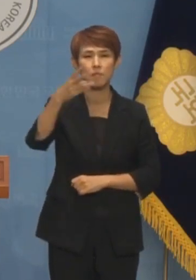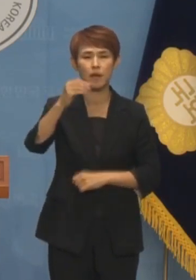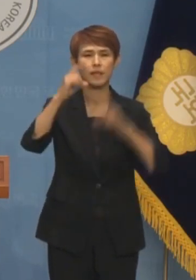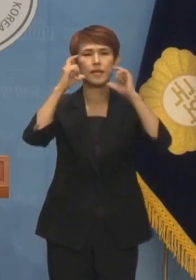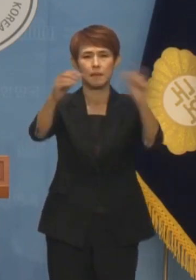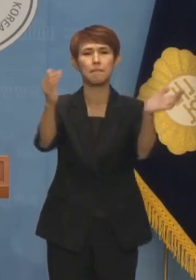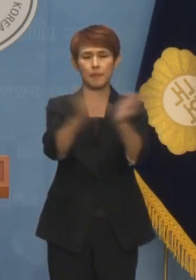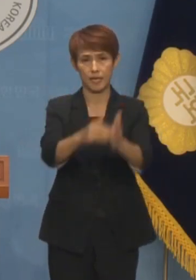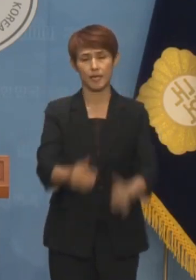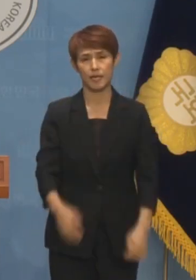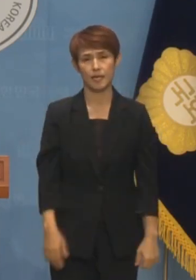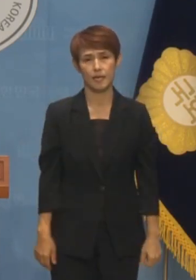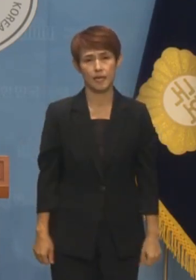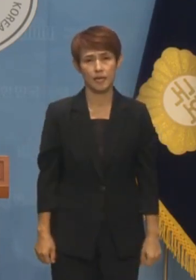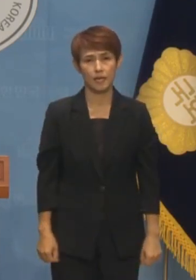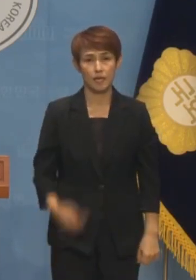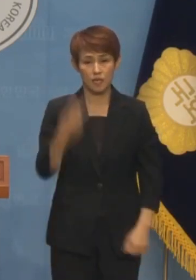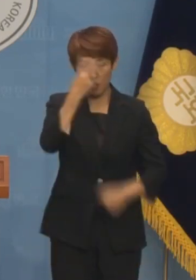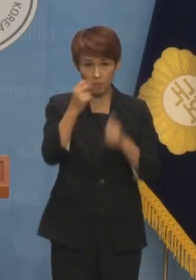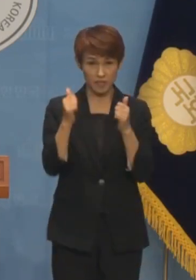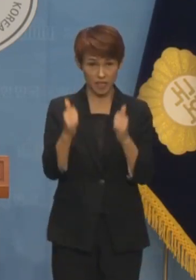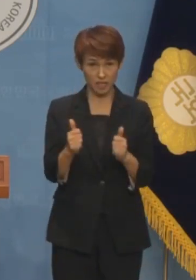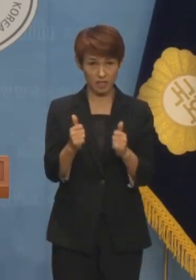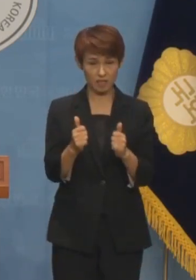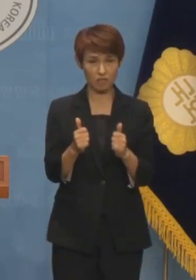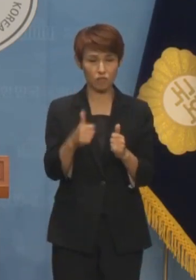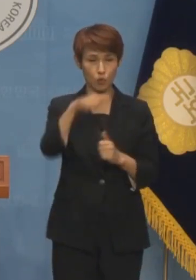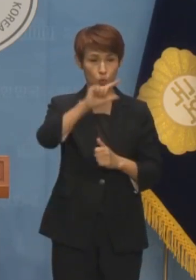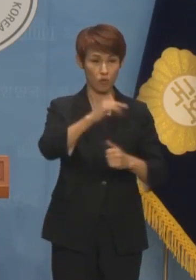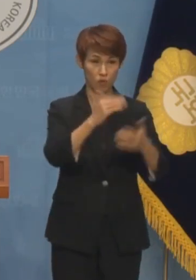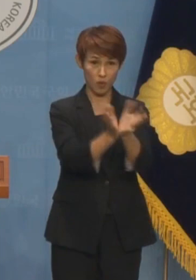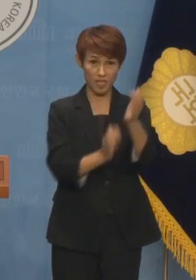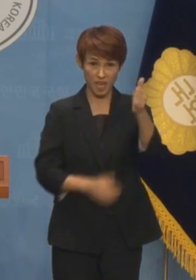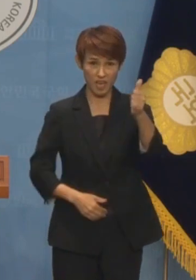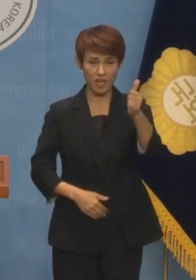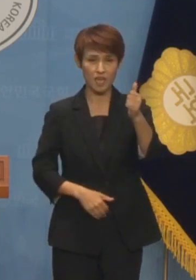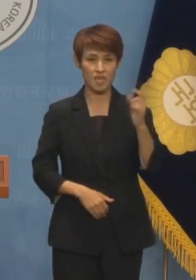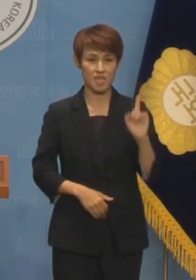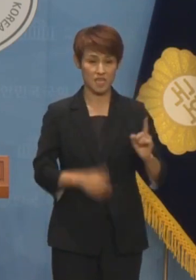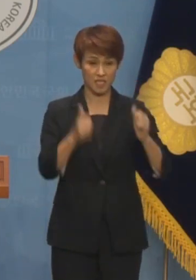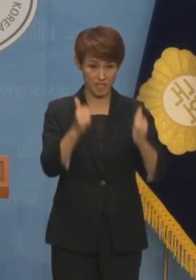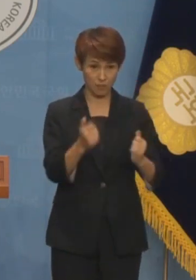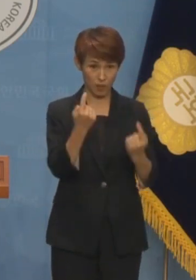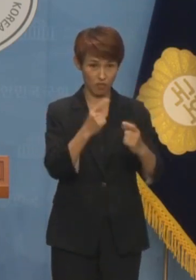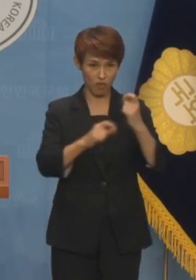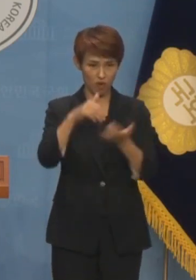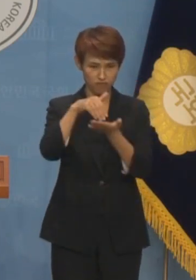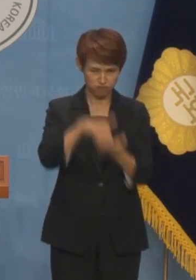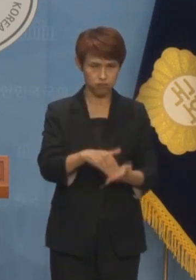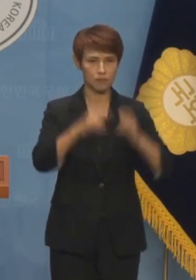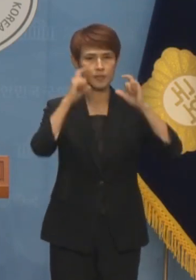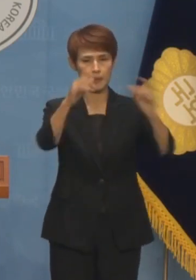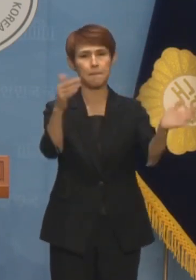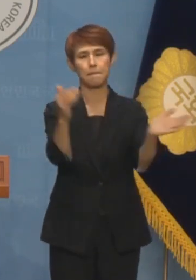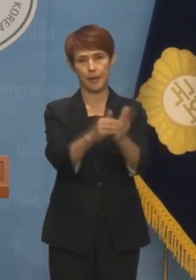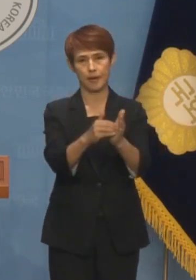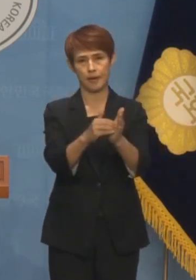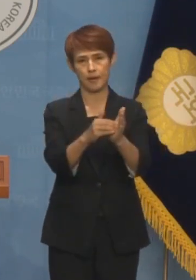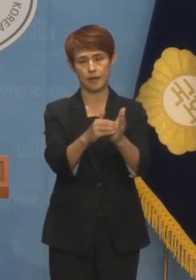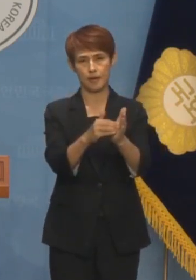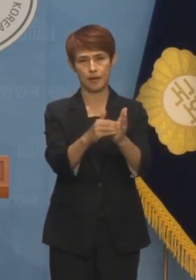구형했습니다. 검찰은 권 전 회장에게 1심보다 더 무거운 구형을 했고,